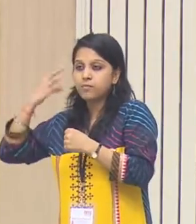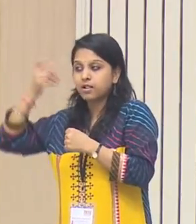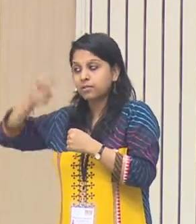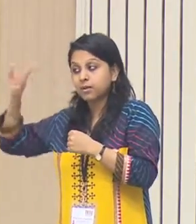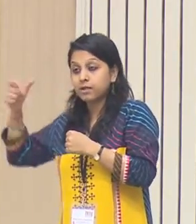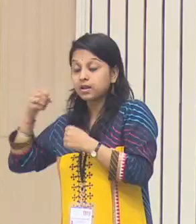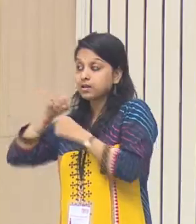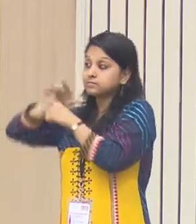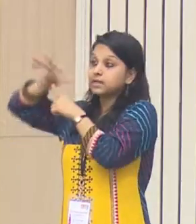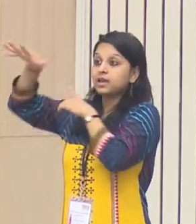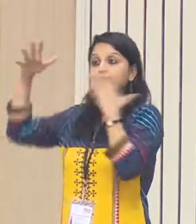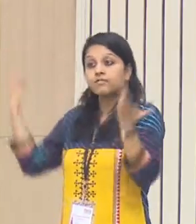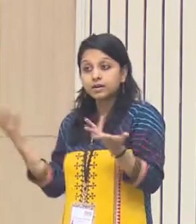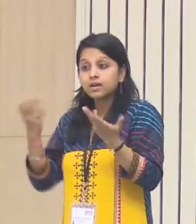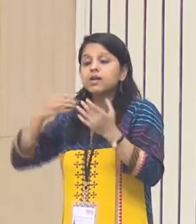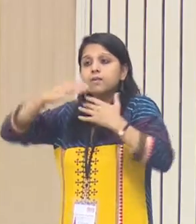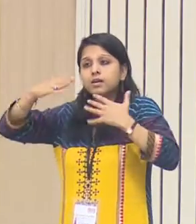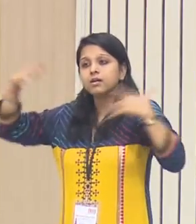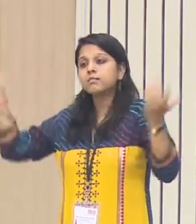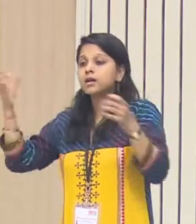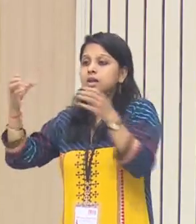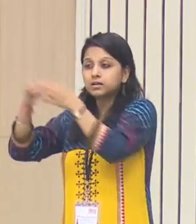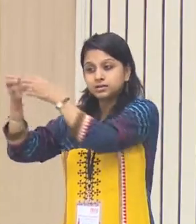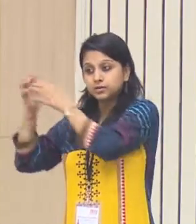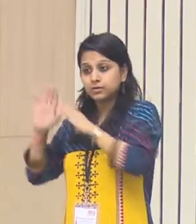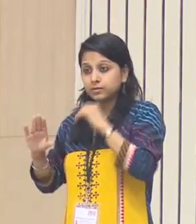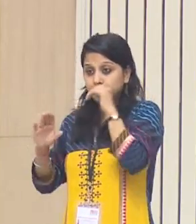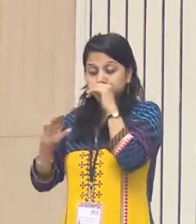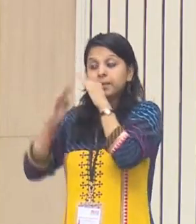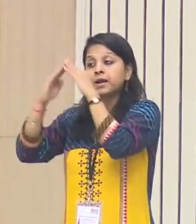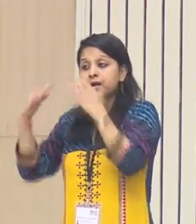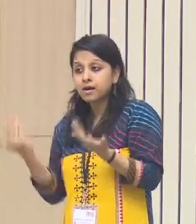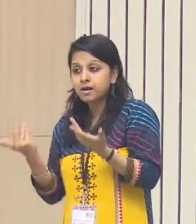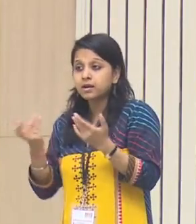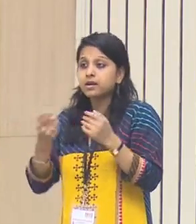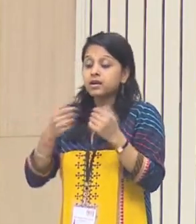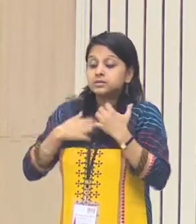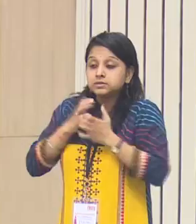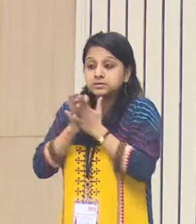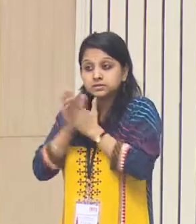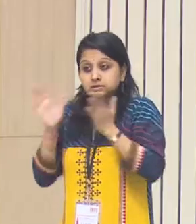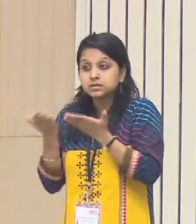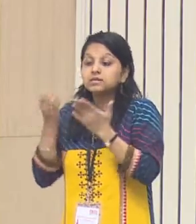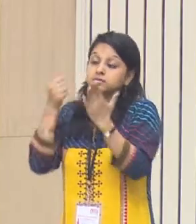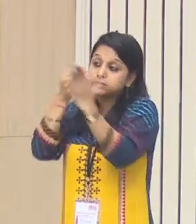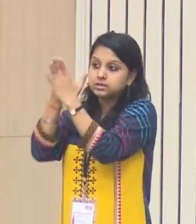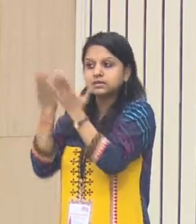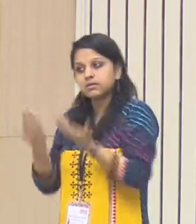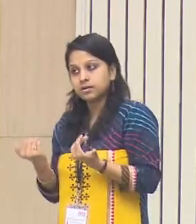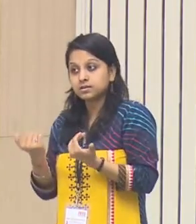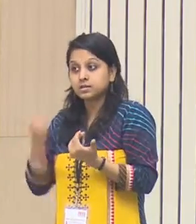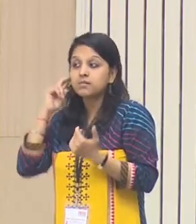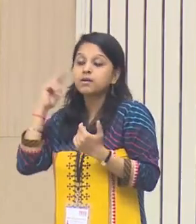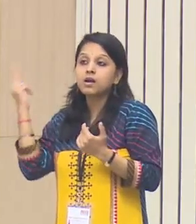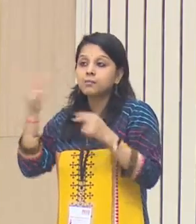तक, ऐसी बड़ी बड़ी कमेटियों तक उनकी जो धार है, उसकी जो तेजस्व है वो पहुंच पाता है और